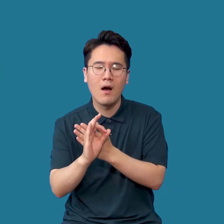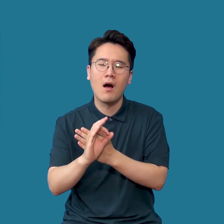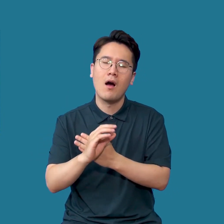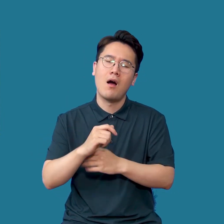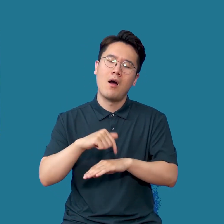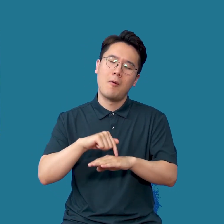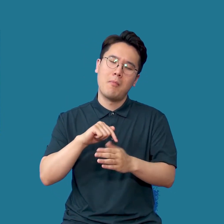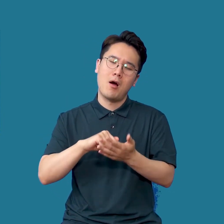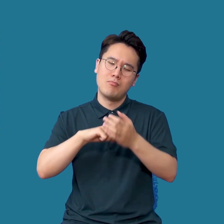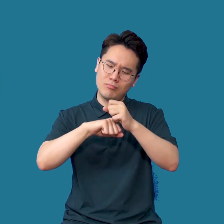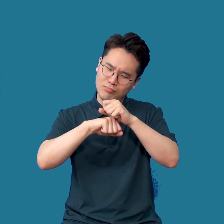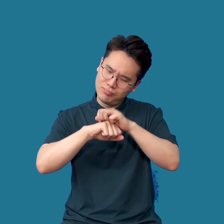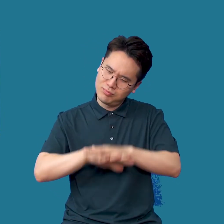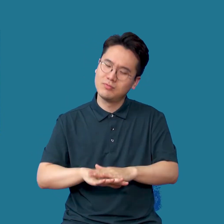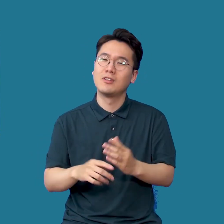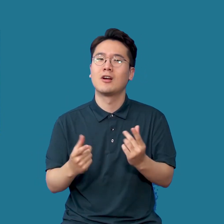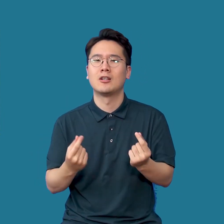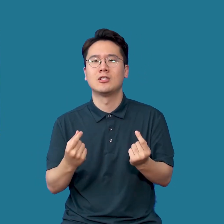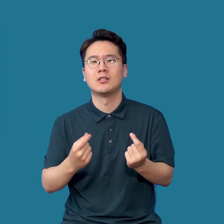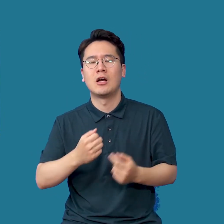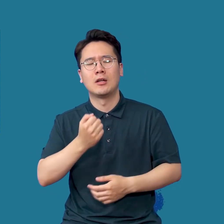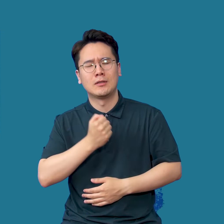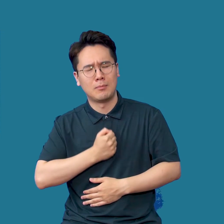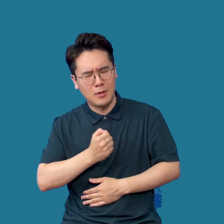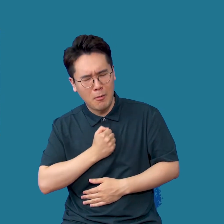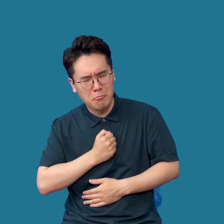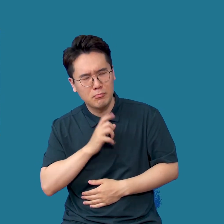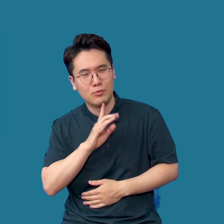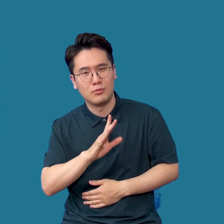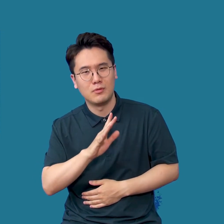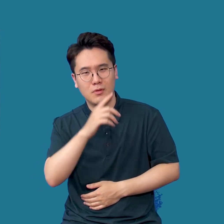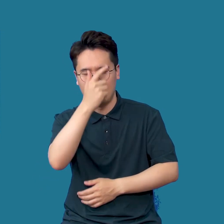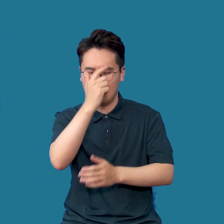같이 답답하기만 하지 기도가 나오지를 않습니다.